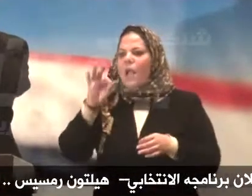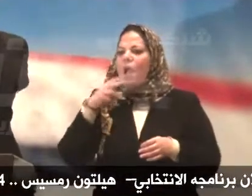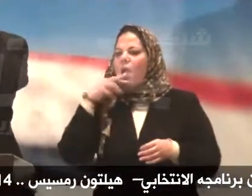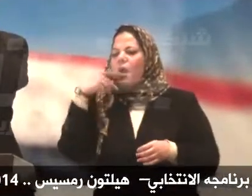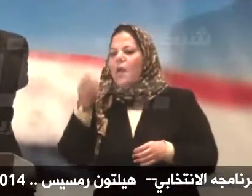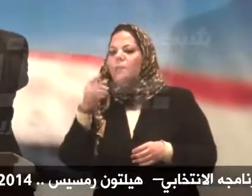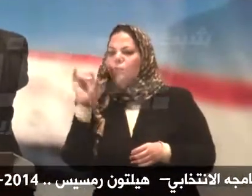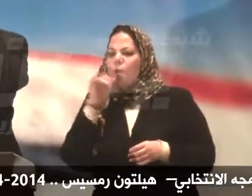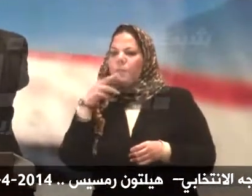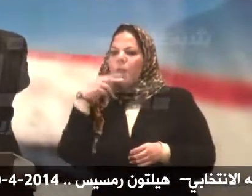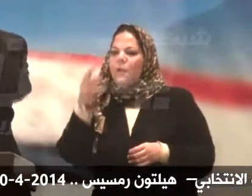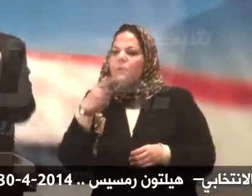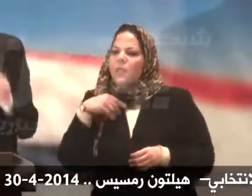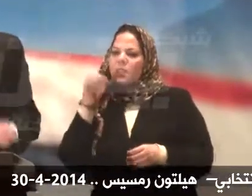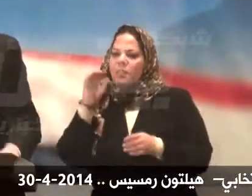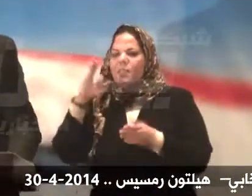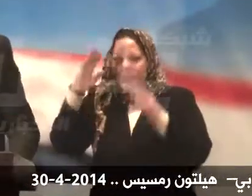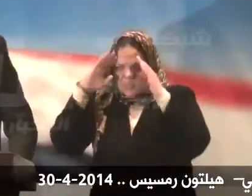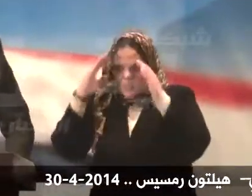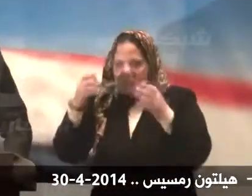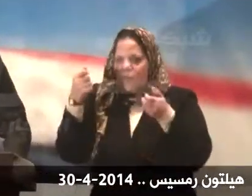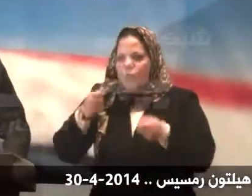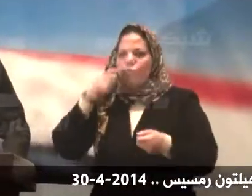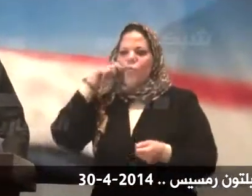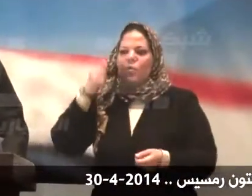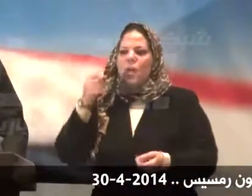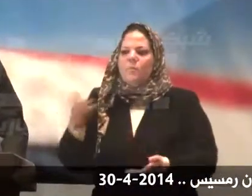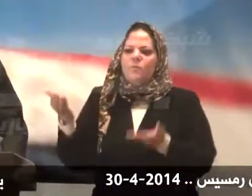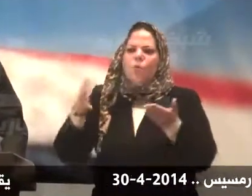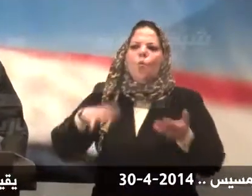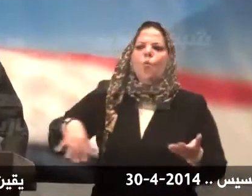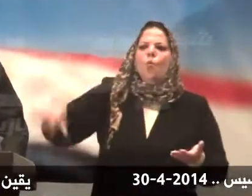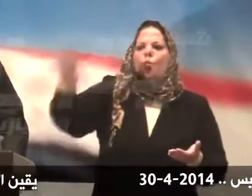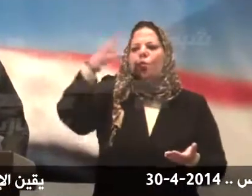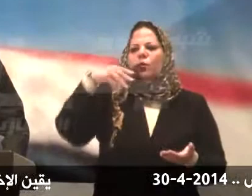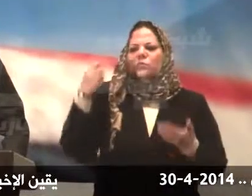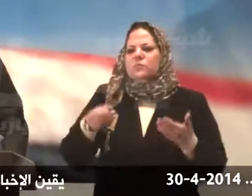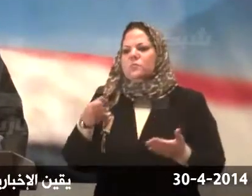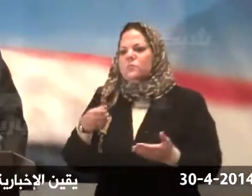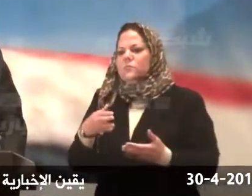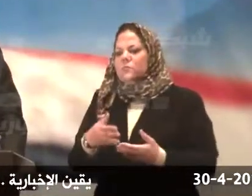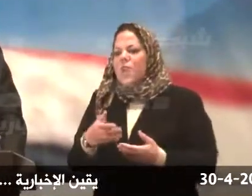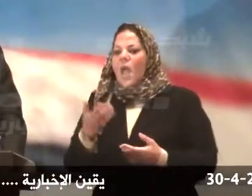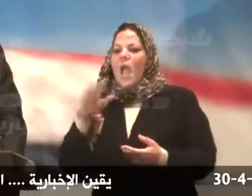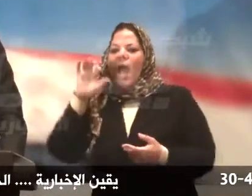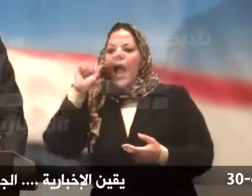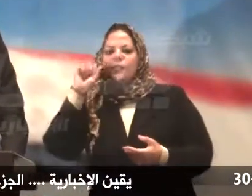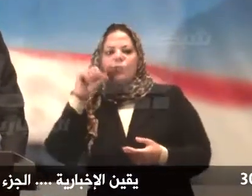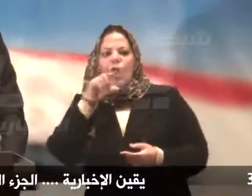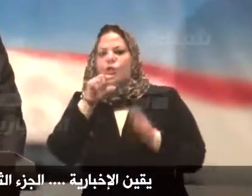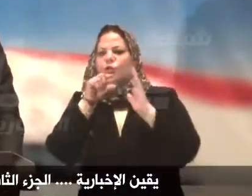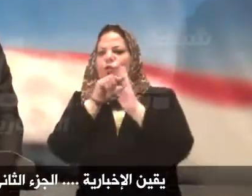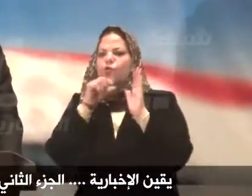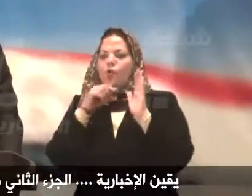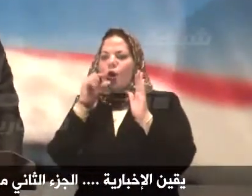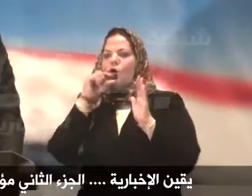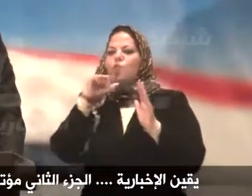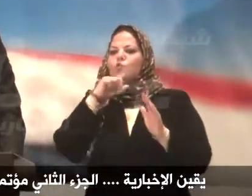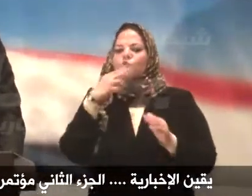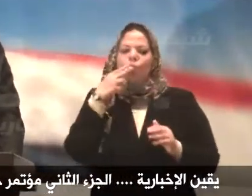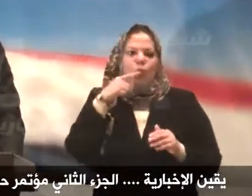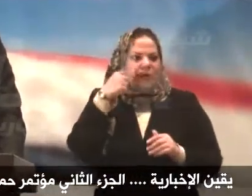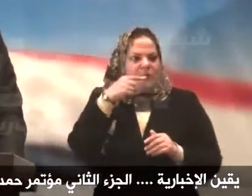أن أوجه إليهم تحية احترام جميعا. حزب الدستور،